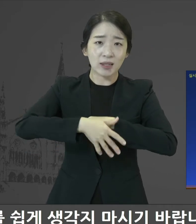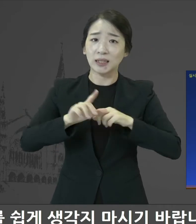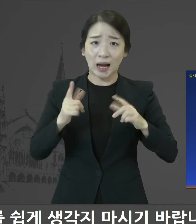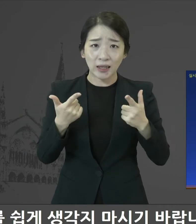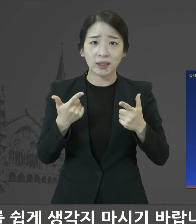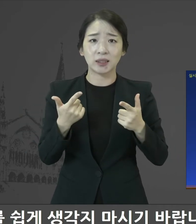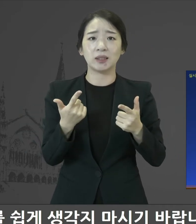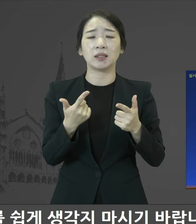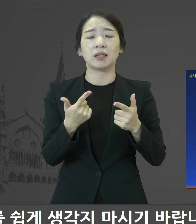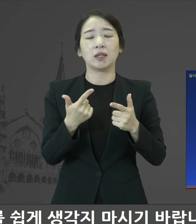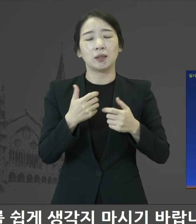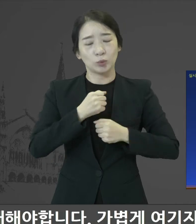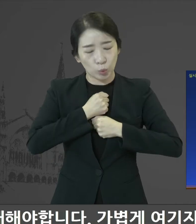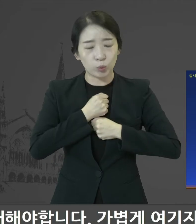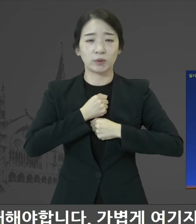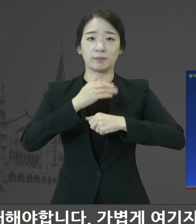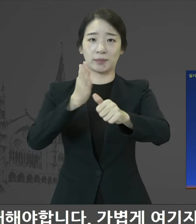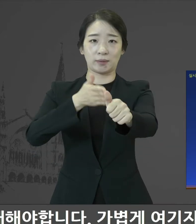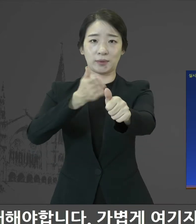조심하셨으면 좋겠습니다.